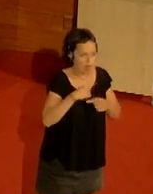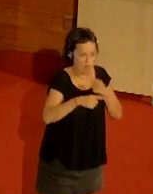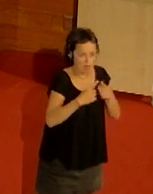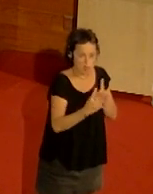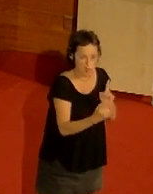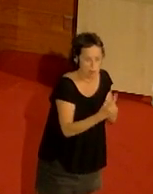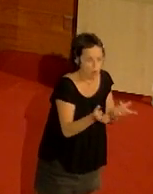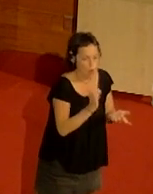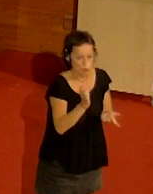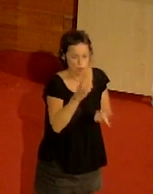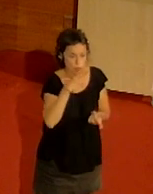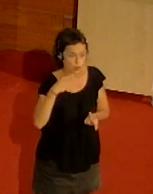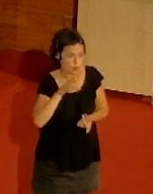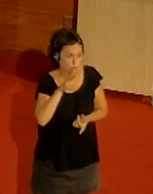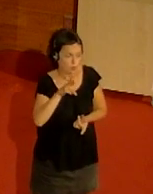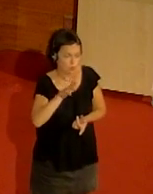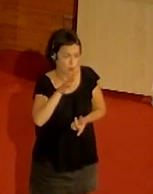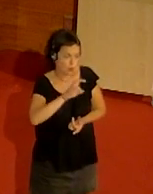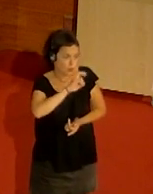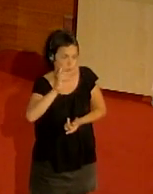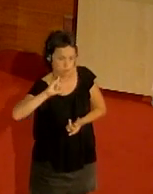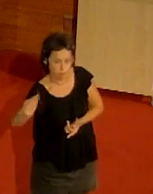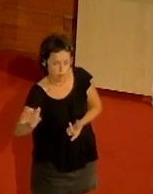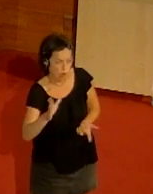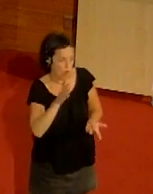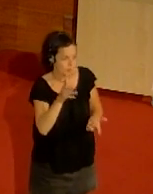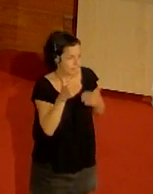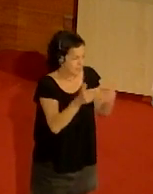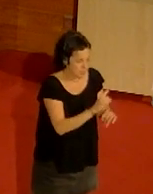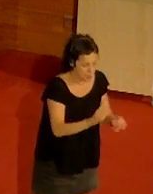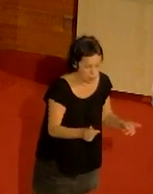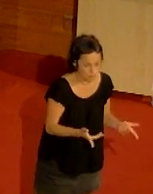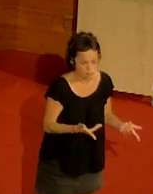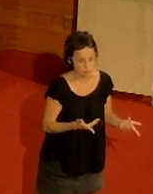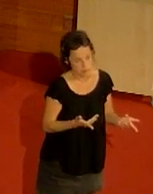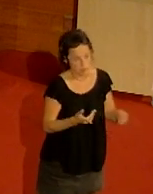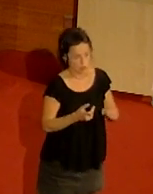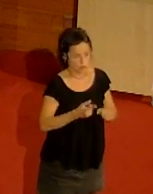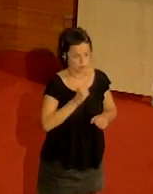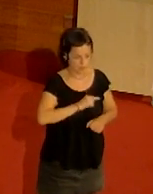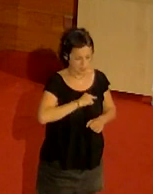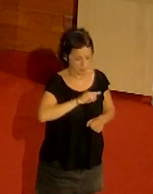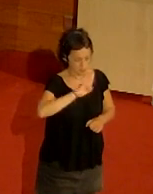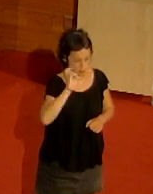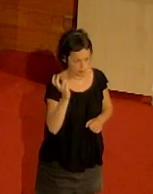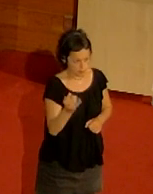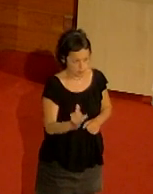dolor porque otro se ha marchado o porque otro no ha llegado, eso por supuesto, ¿no? Pero, bueno, es